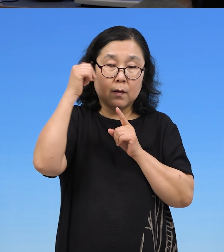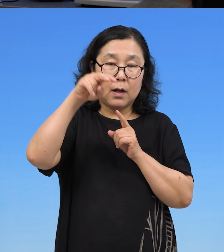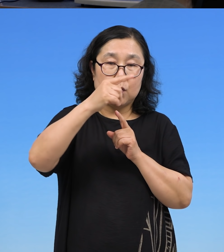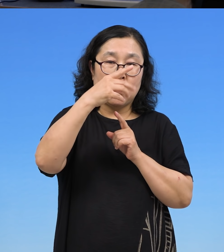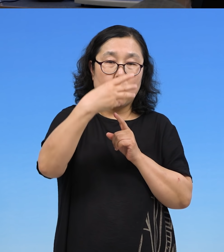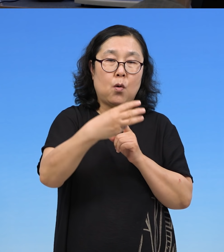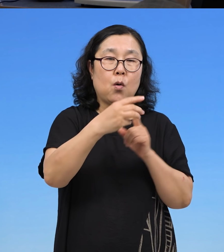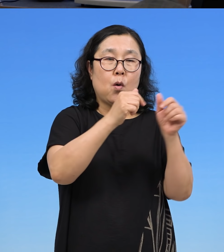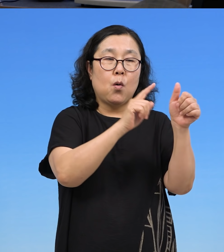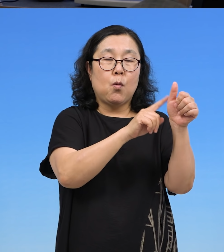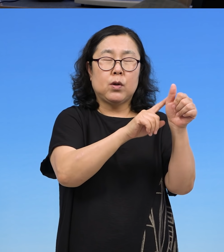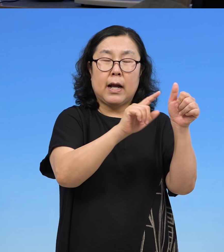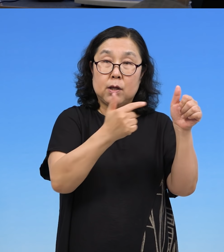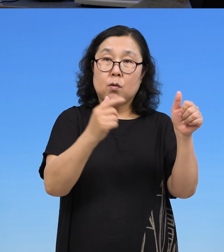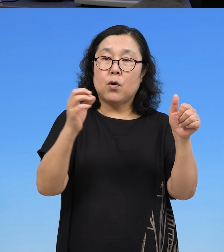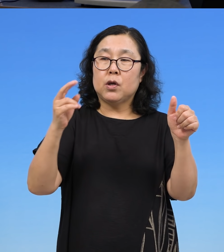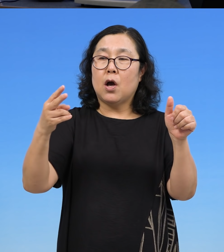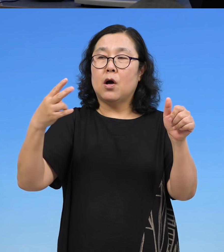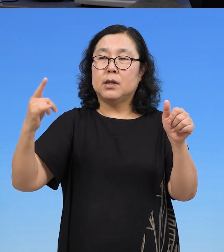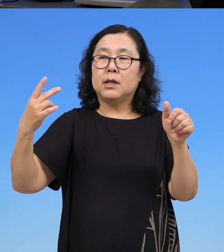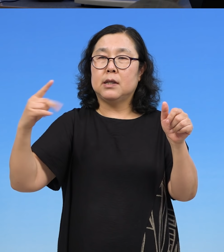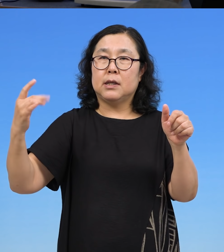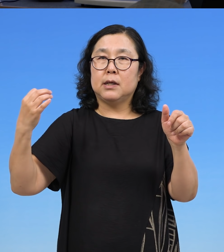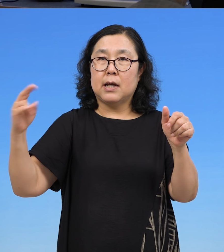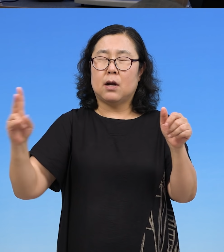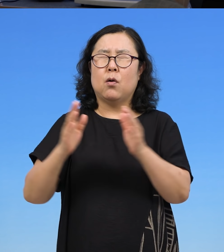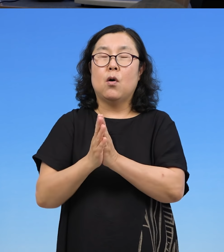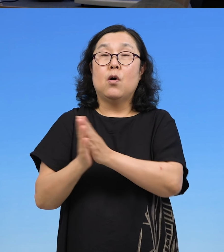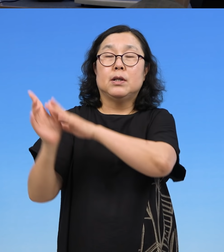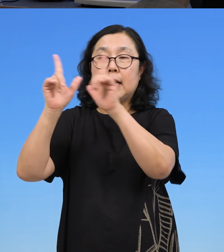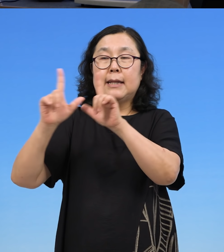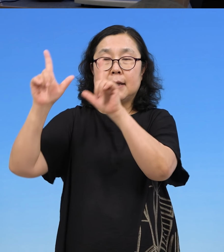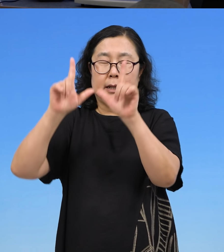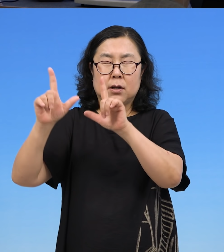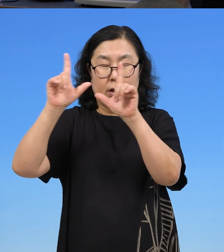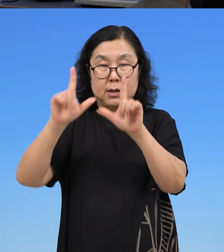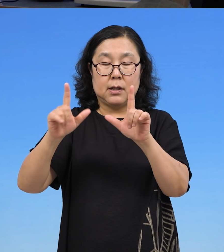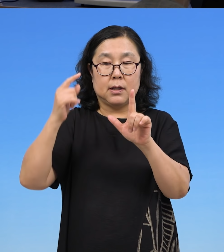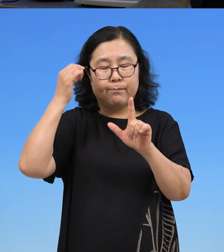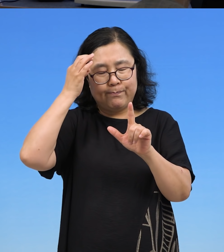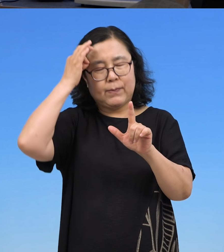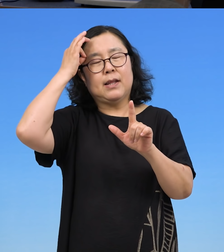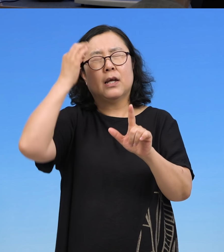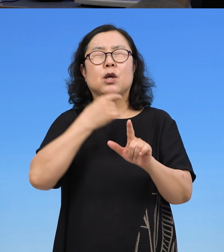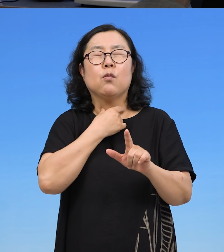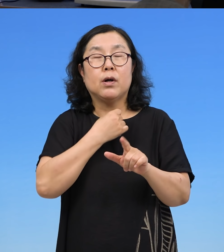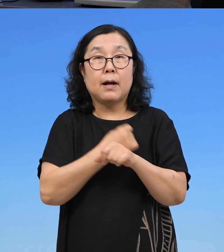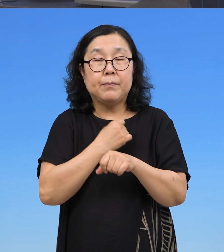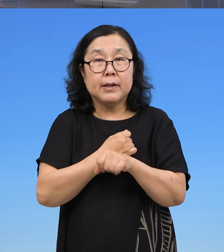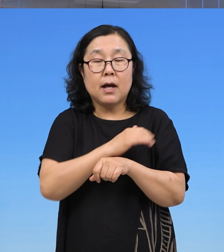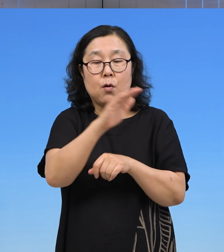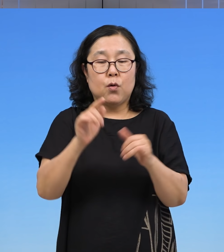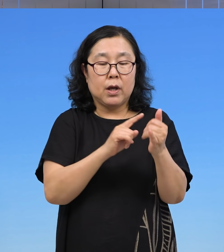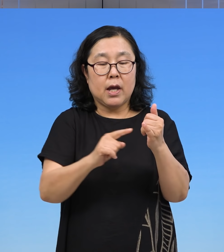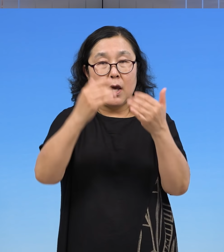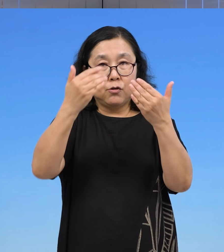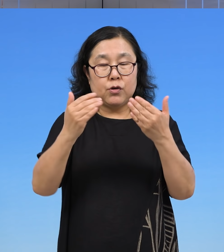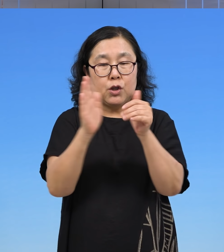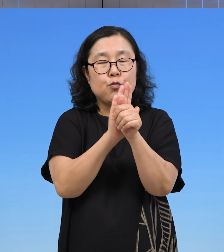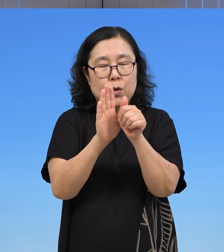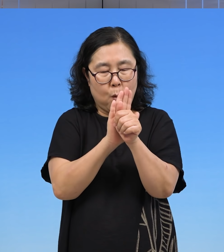솔로몬으로 살지 아니하고 여디디아로 살게 된 인생임을 자각하기를 원합니다 우리에게